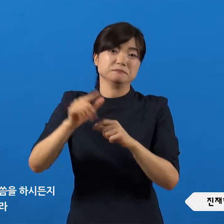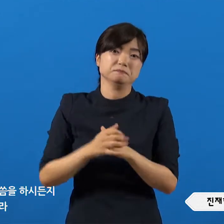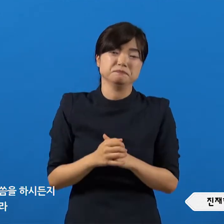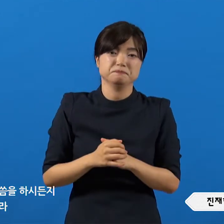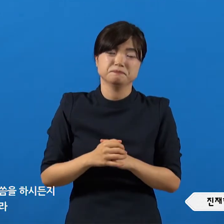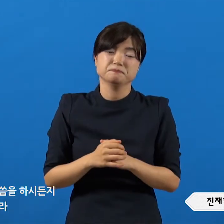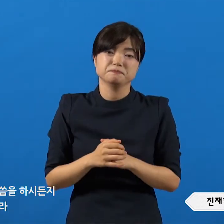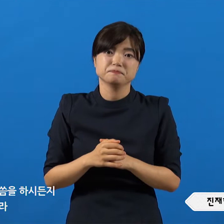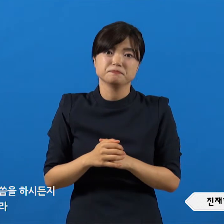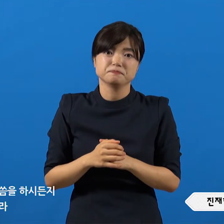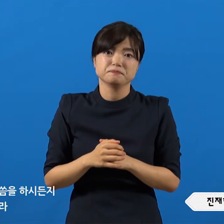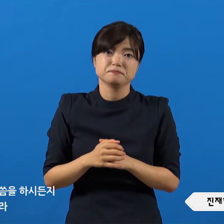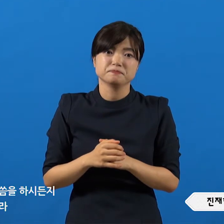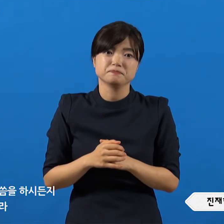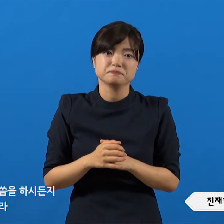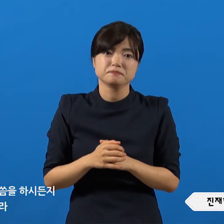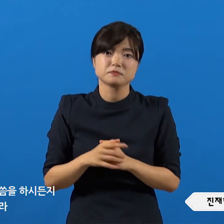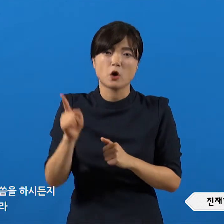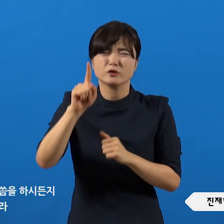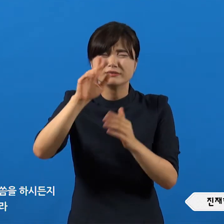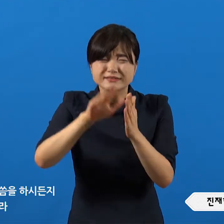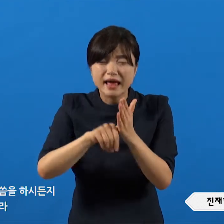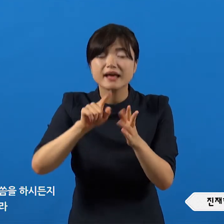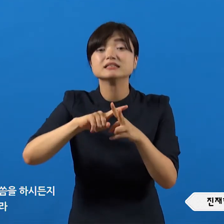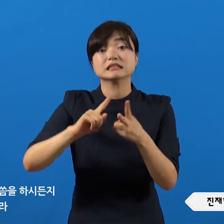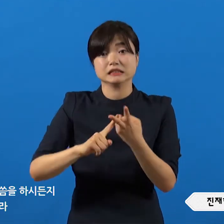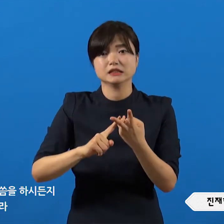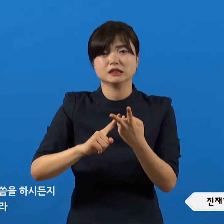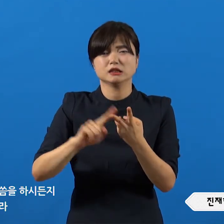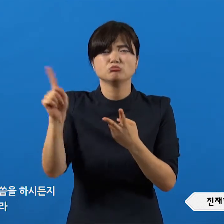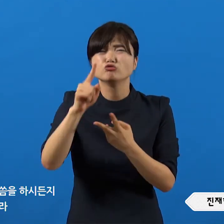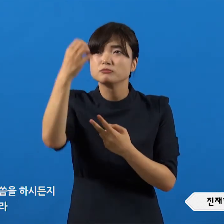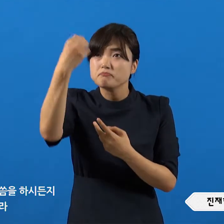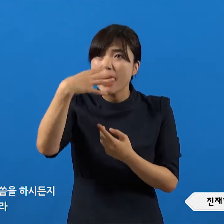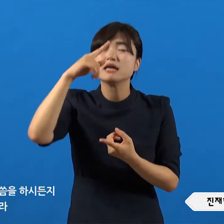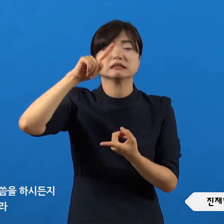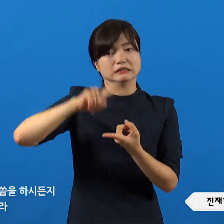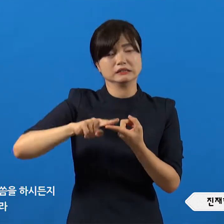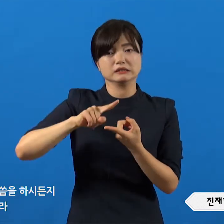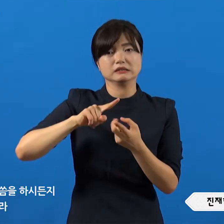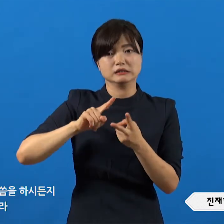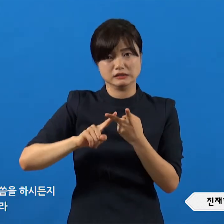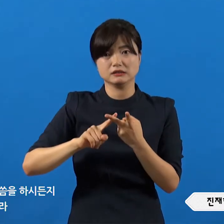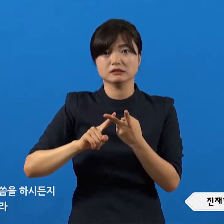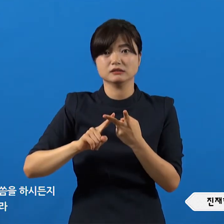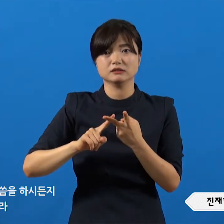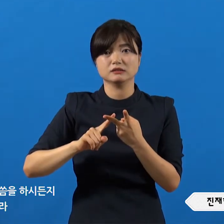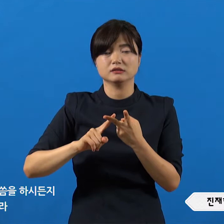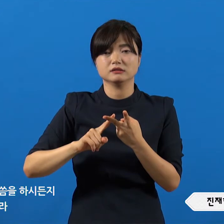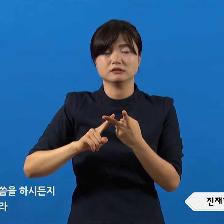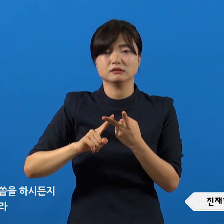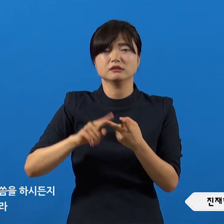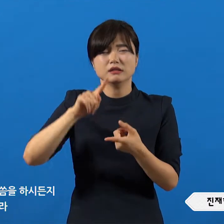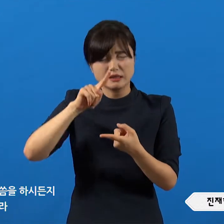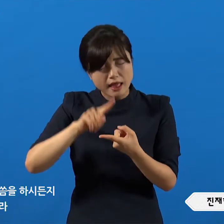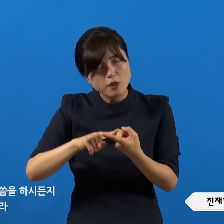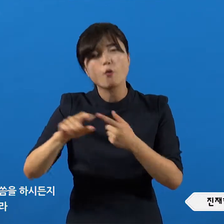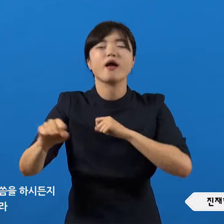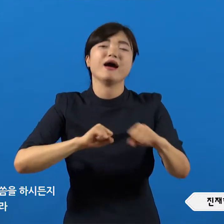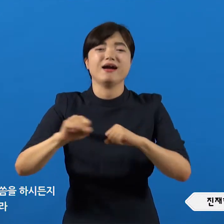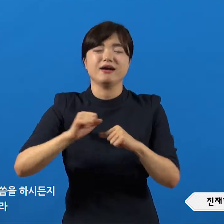않을까 싶습니다. 어떤 때든지 무슨 말씀을 하시든지 그대로